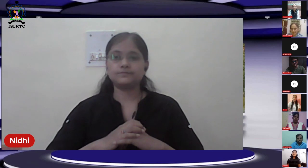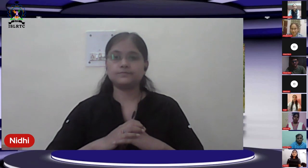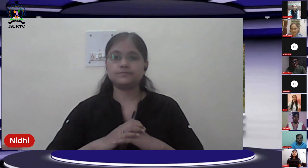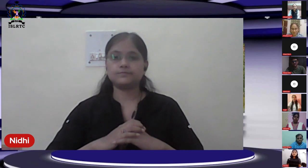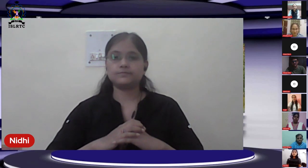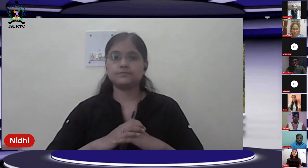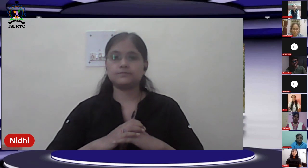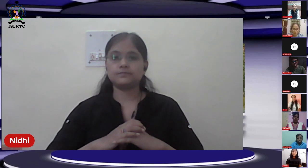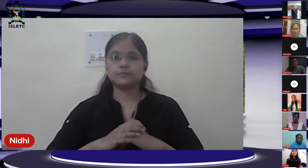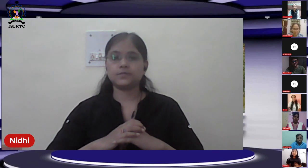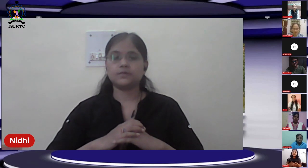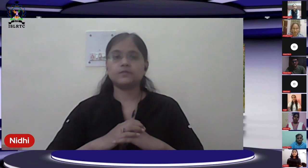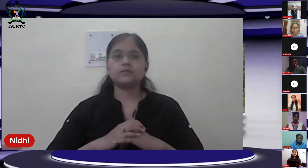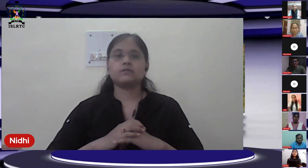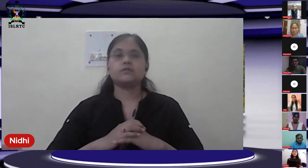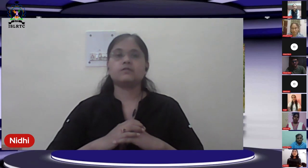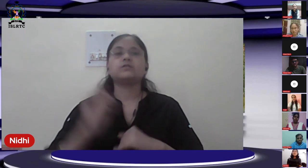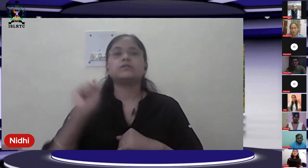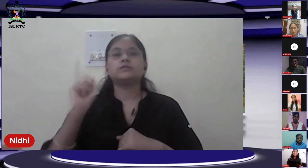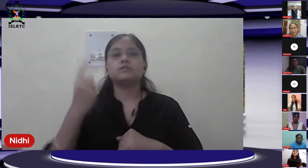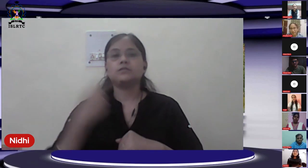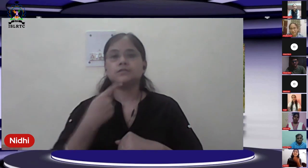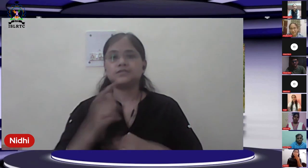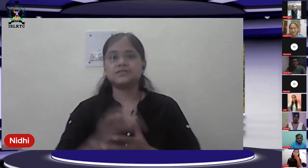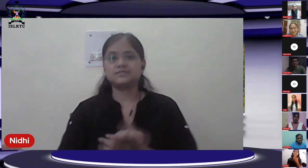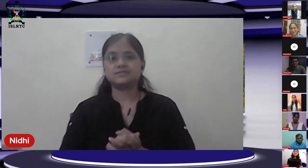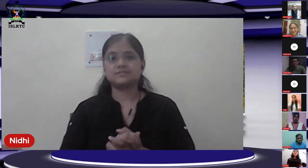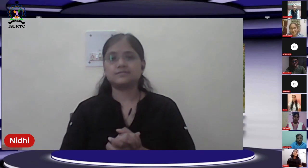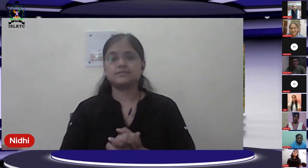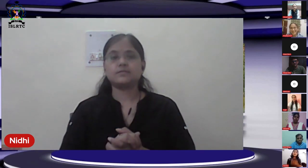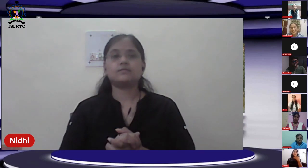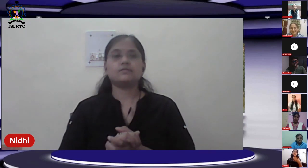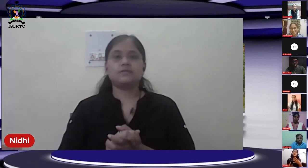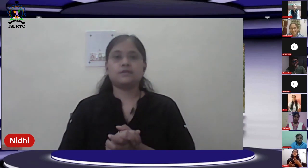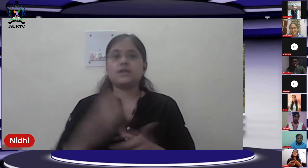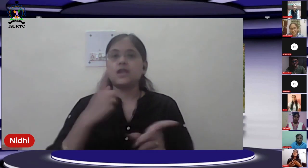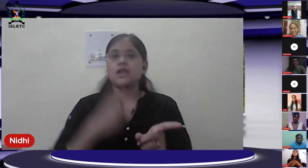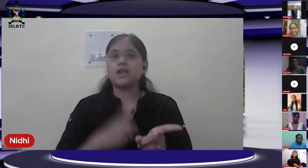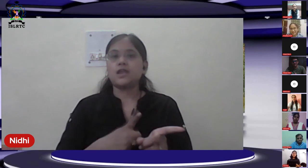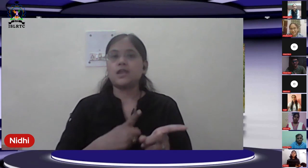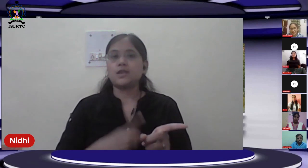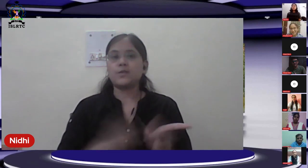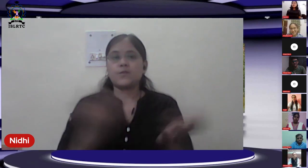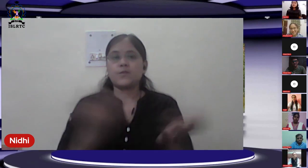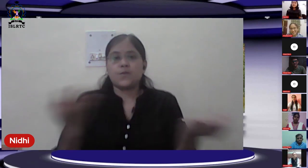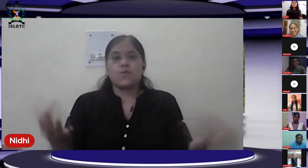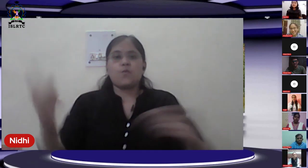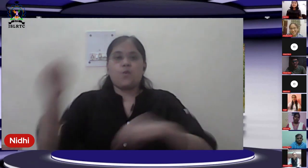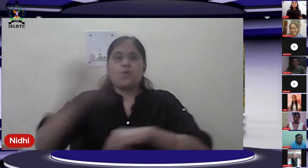सबसे पहले सभी को मैं हैप्पी योगा डे बोलना चाहूंगी। आई एम सॉरी, मैं थोड़ा सा शिवर कर रही हूँ।